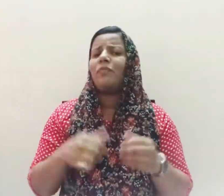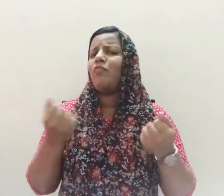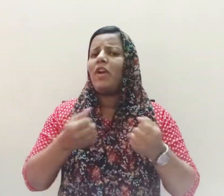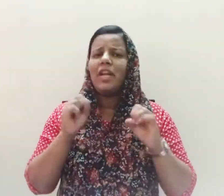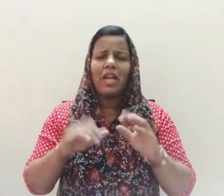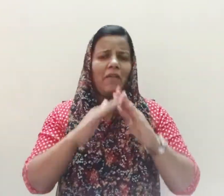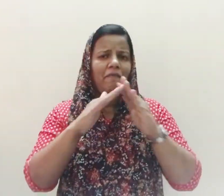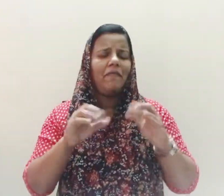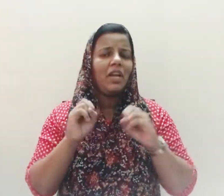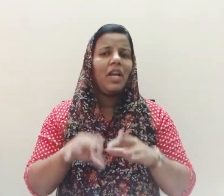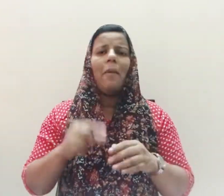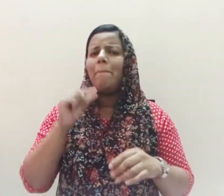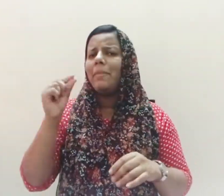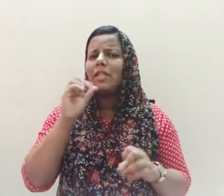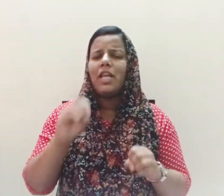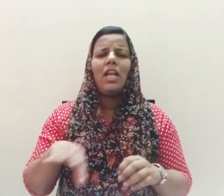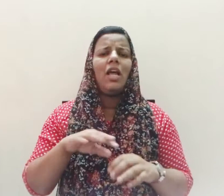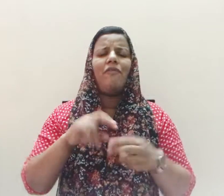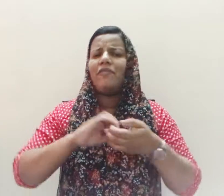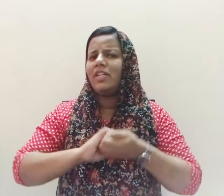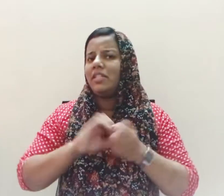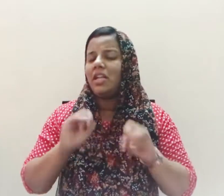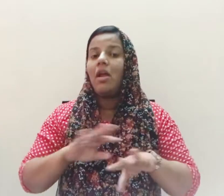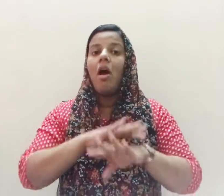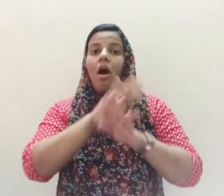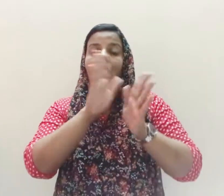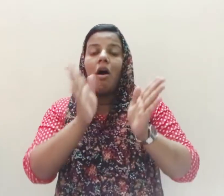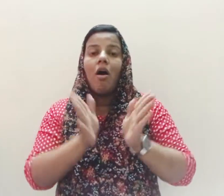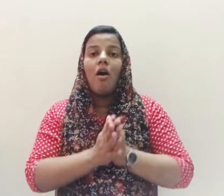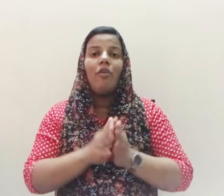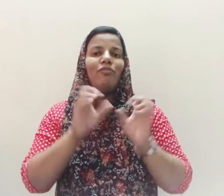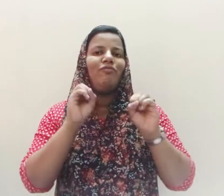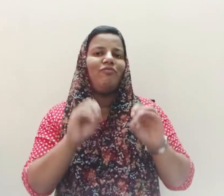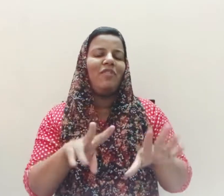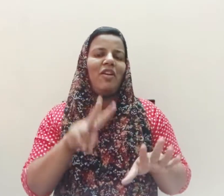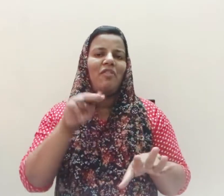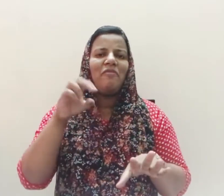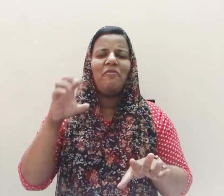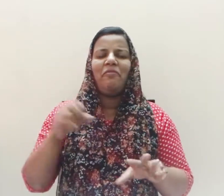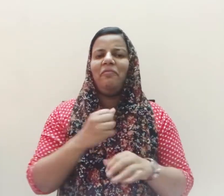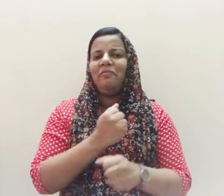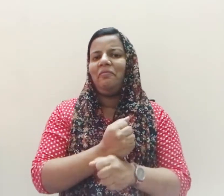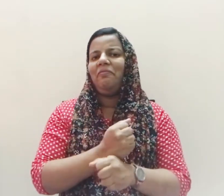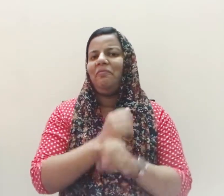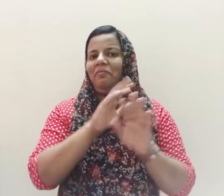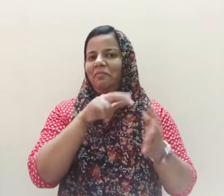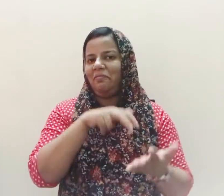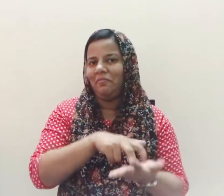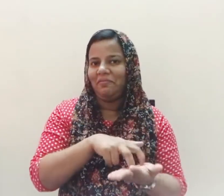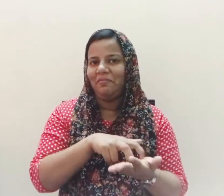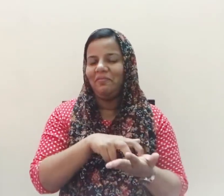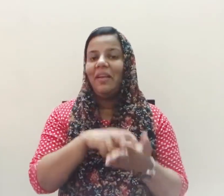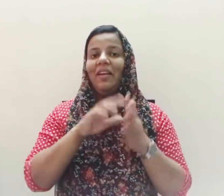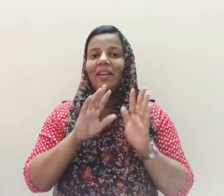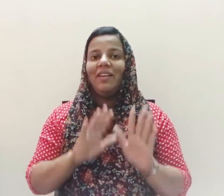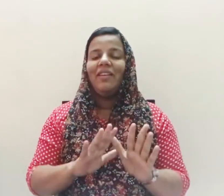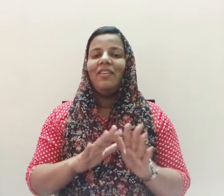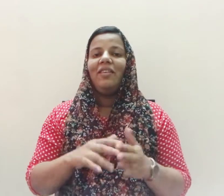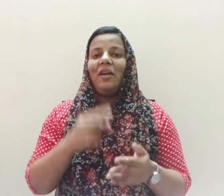വണ്ടിയില്ല, വീടില്ല, ബന്ധുക്കാരില്ല, സ്വന്തക്കാരില്ല, ആരുമില്ലാത്തവനായി, ഒന്നുമില്ലാത്തവനായി അടിമച്ചന്തയിൽ ആമേൻ ജോസഫ്